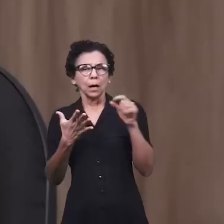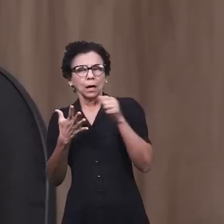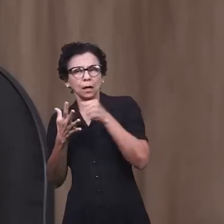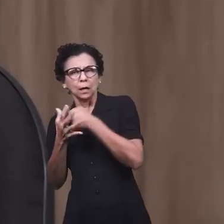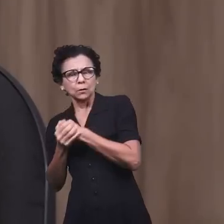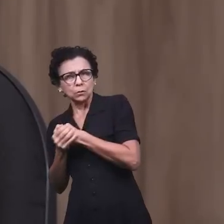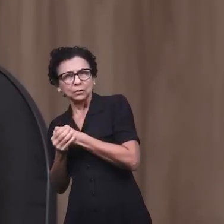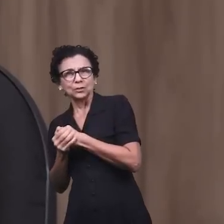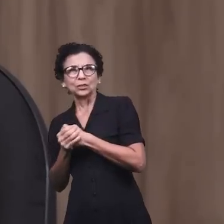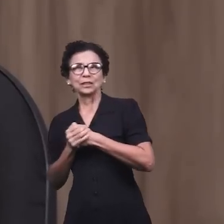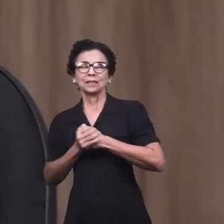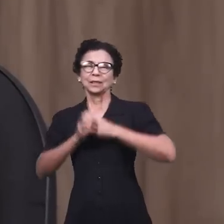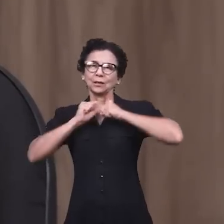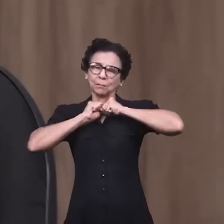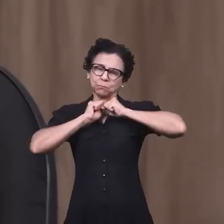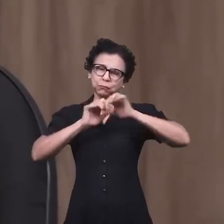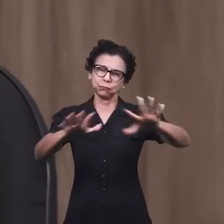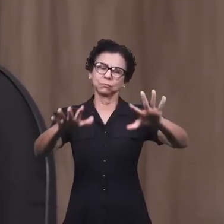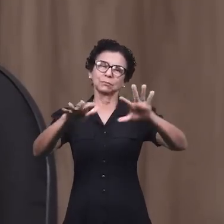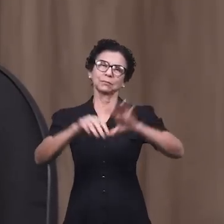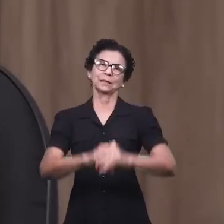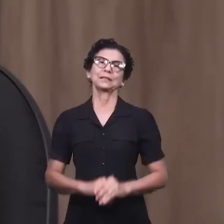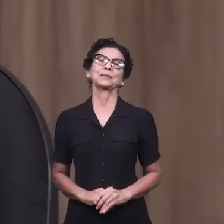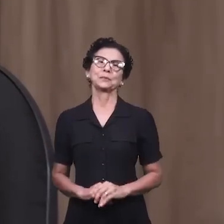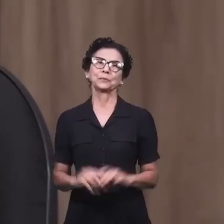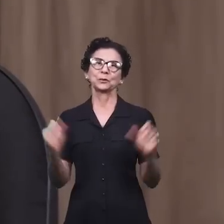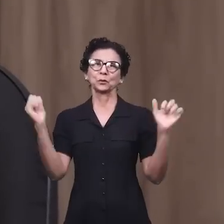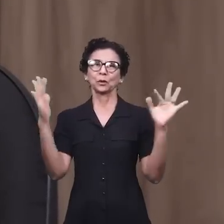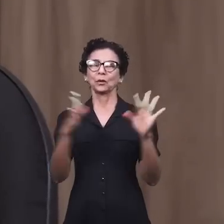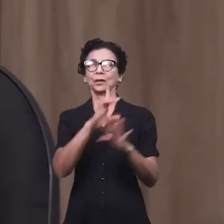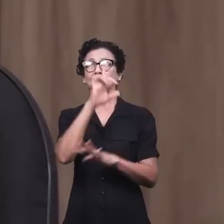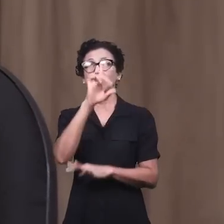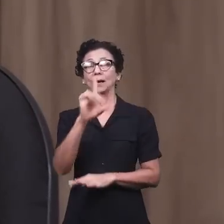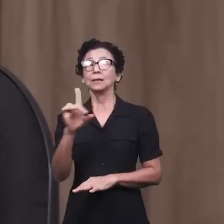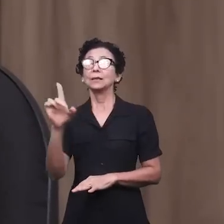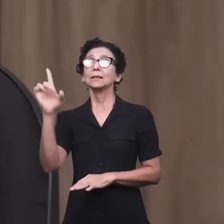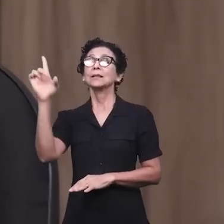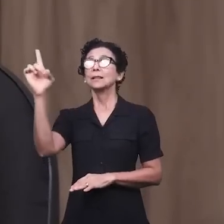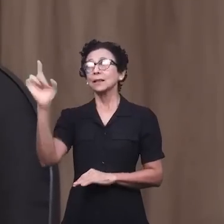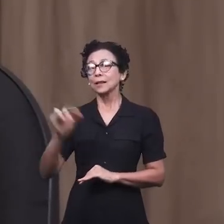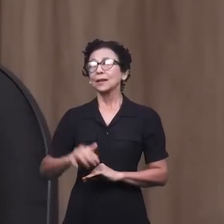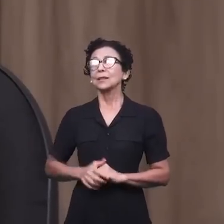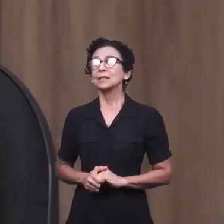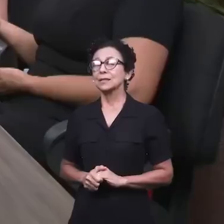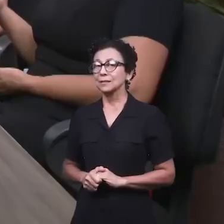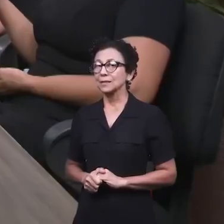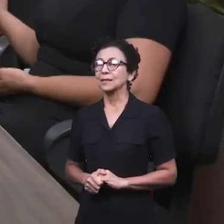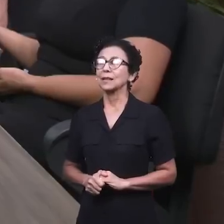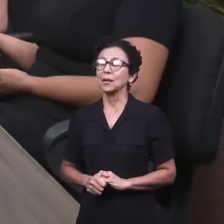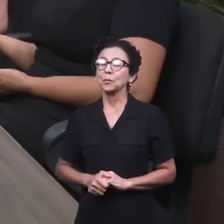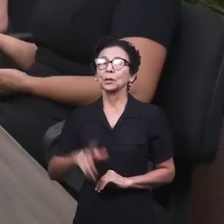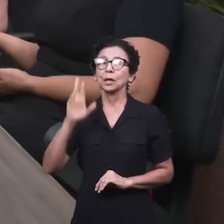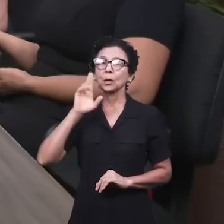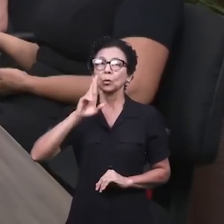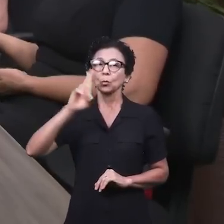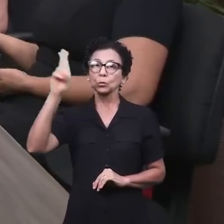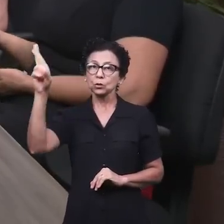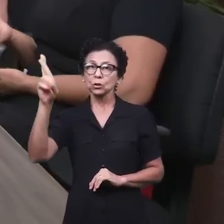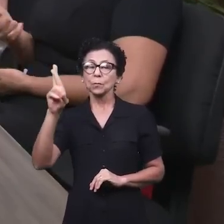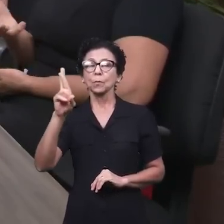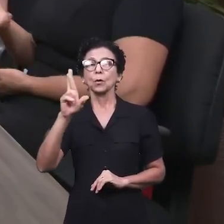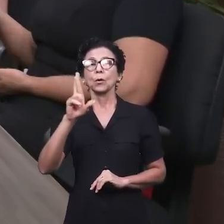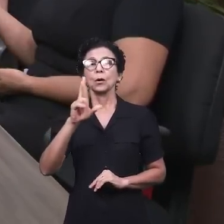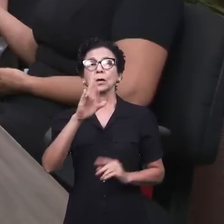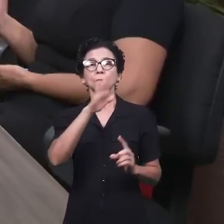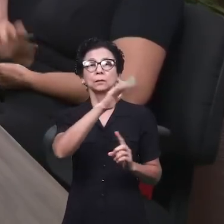e louvado seja o nome do Senhor, porque o Senhor trouxe para a obra, trouxe para nós, né? Nos Sim. chamou para esse trabalho